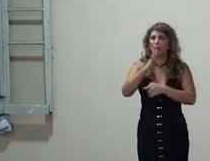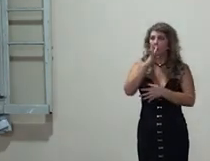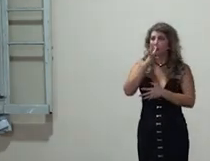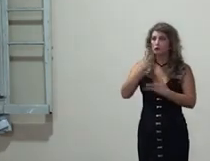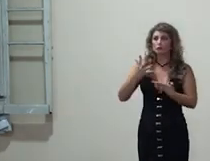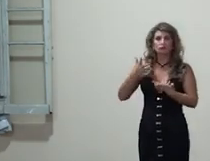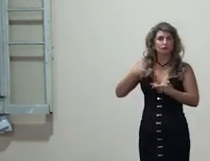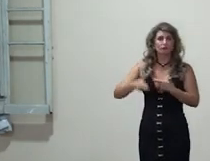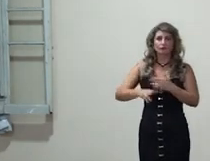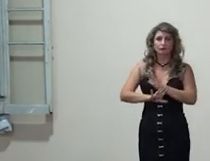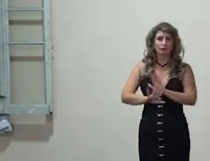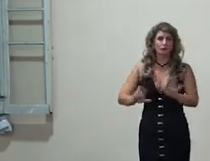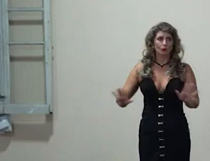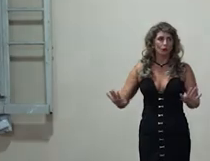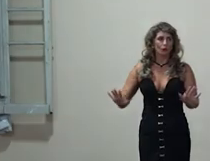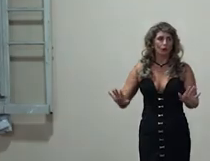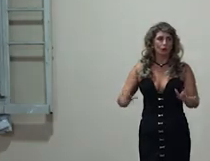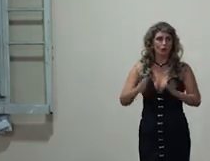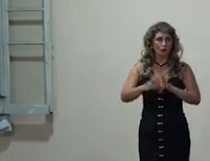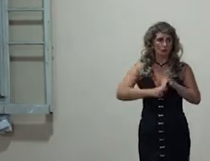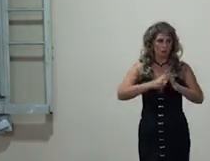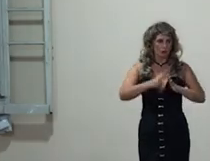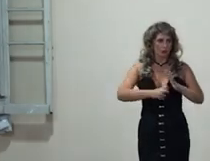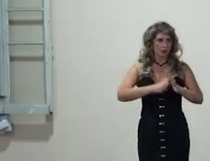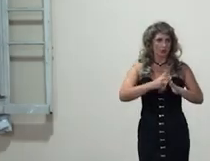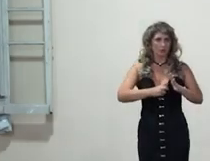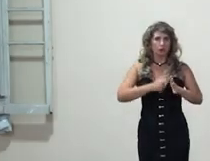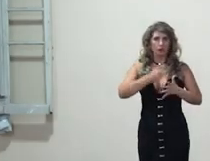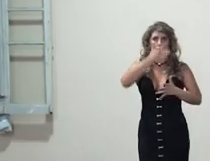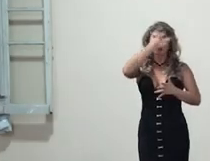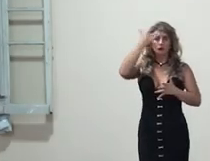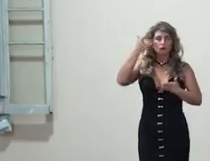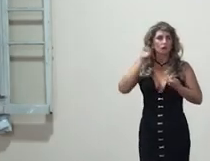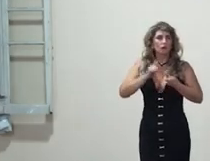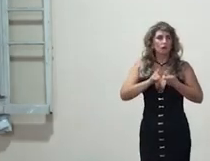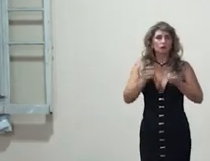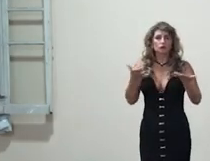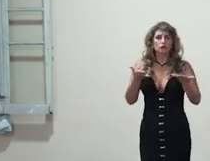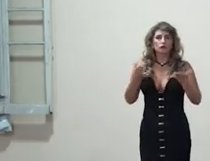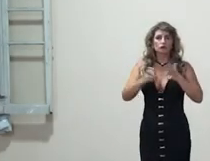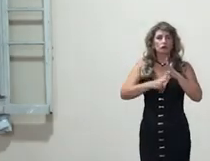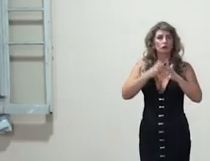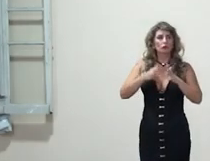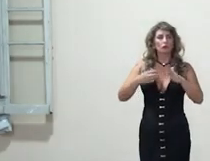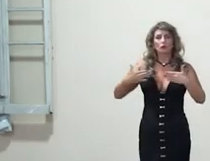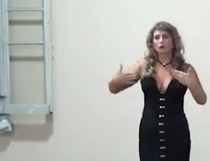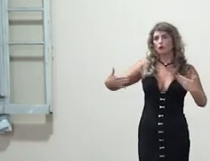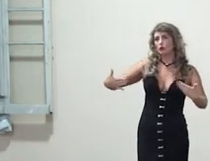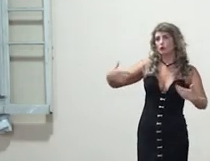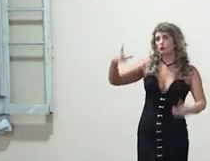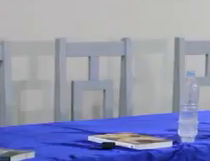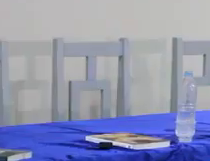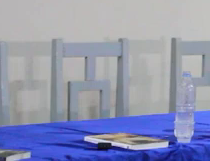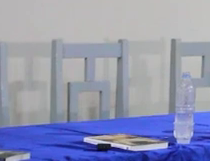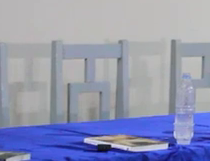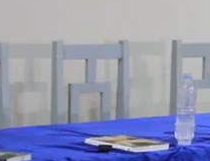atrativo. Ficou o trem. O que que as pessoas fazem com o trem hoje? Vão na frente, tiram uma